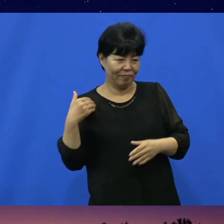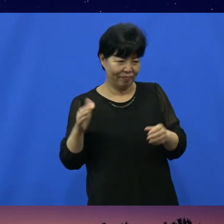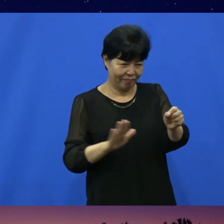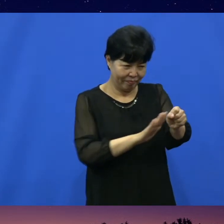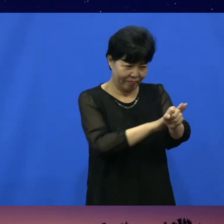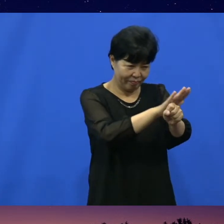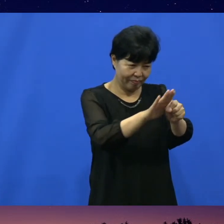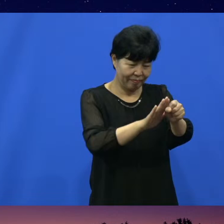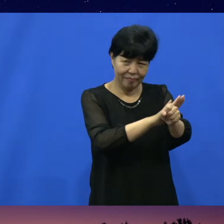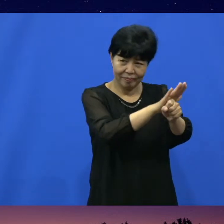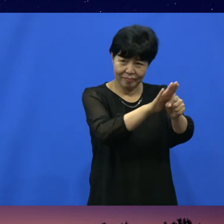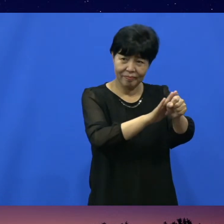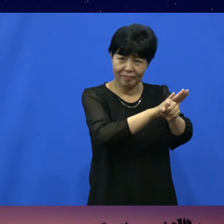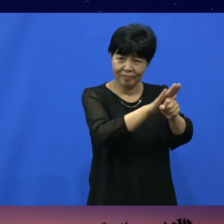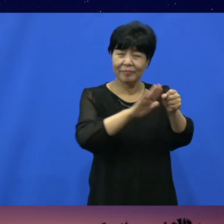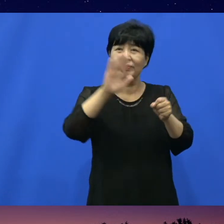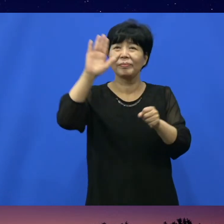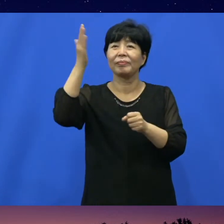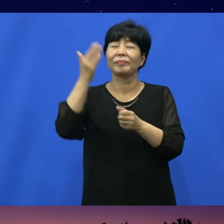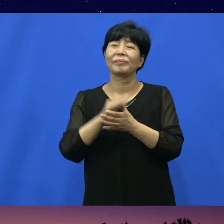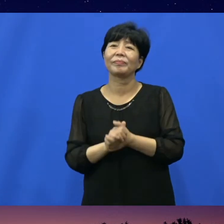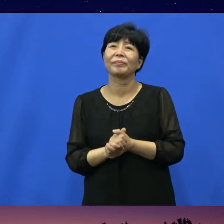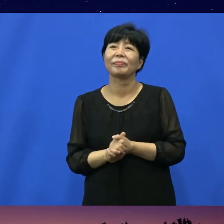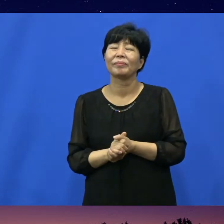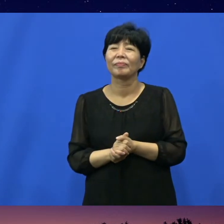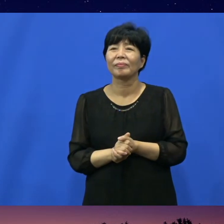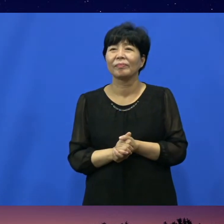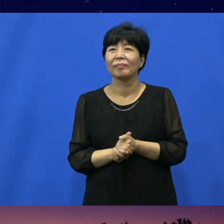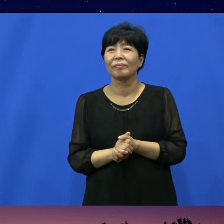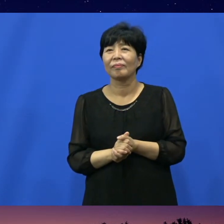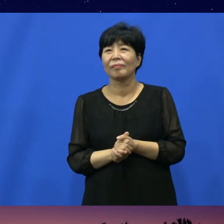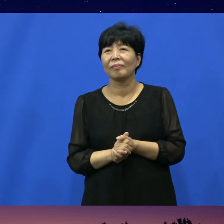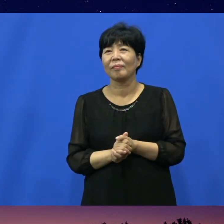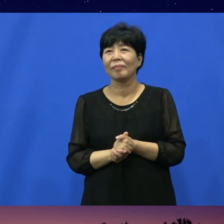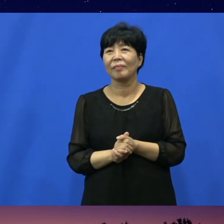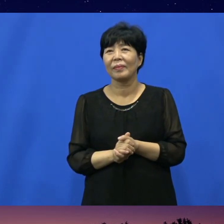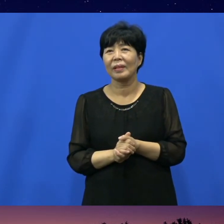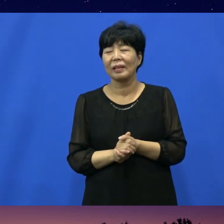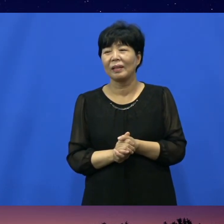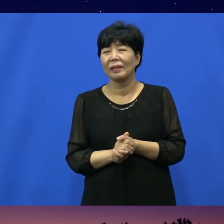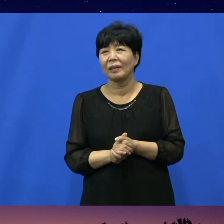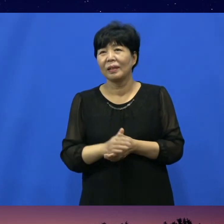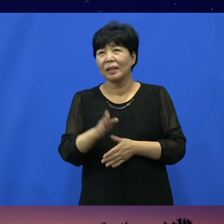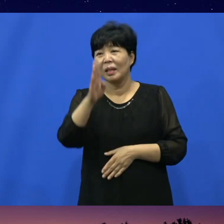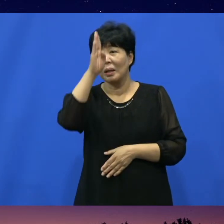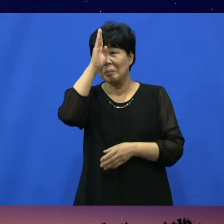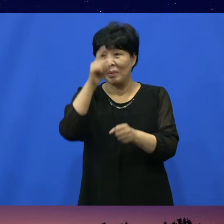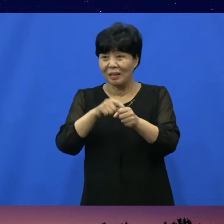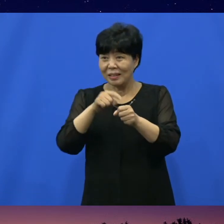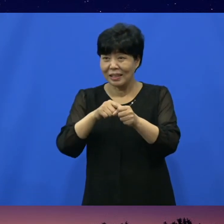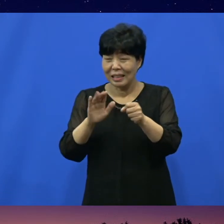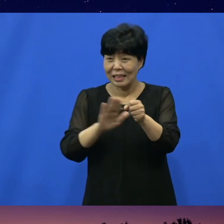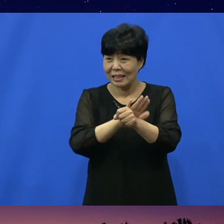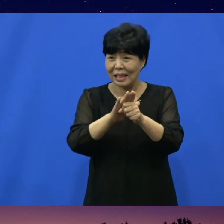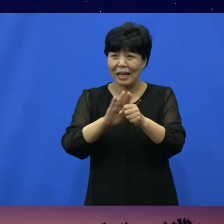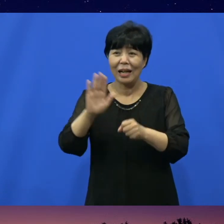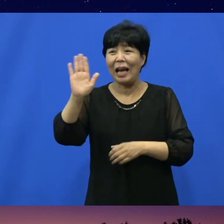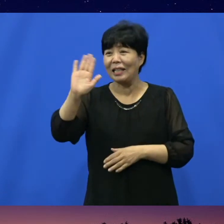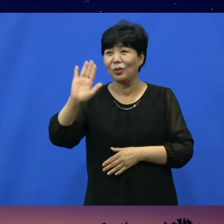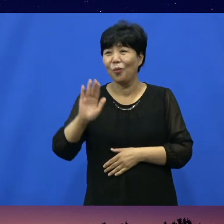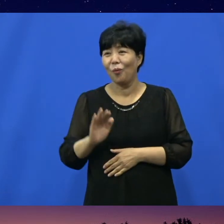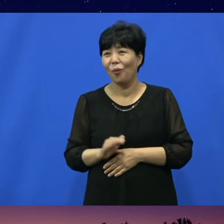그래서 하나님으로부터 건강한 사랑을 받은 사람은 이 병적 사랑에서 자유로워지면서 이타적 사랑을 하는 거예요.